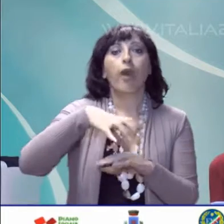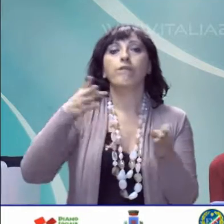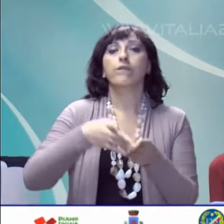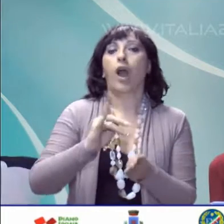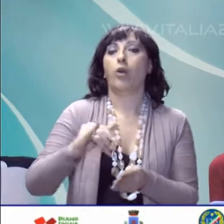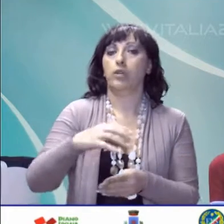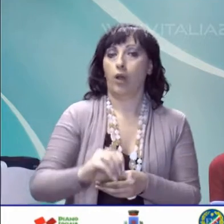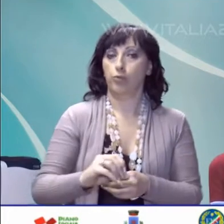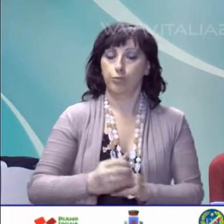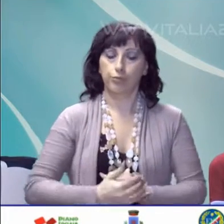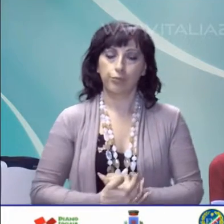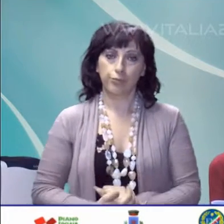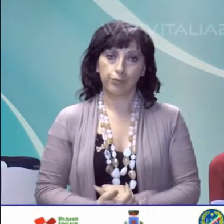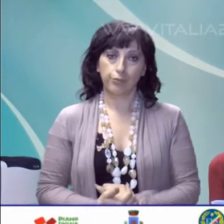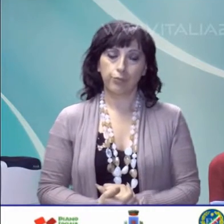valdianese.